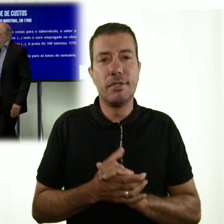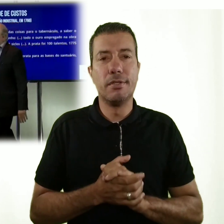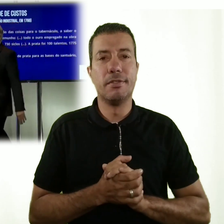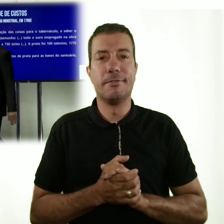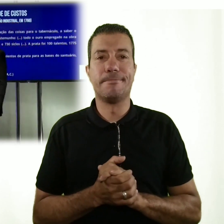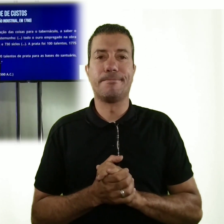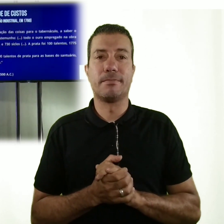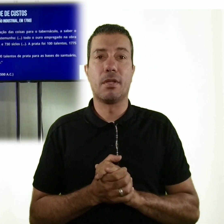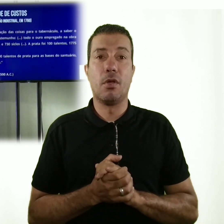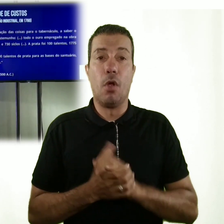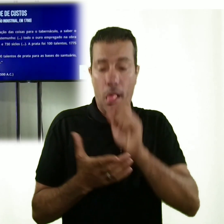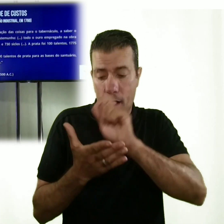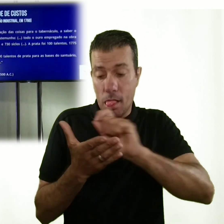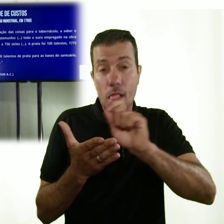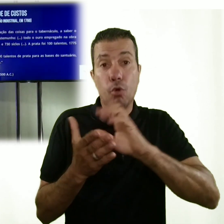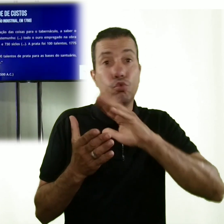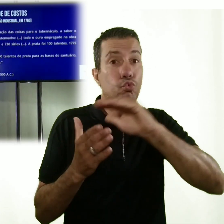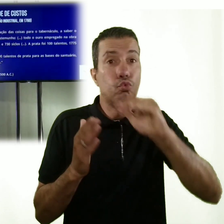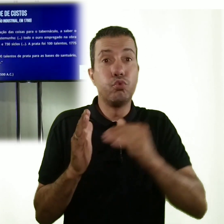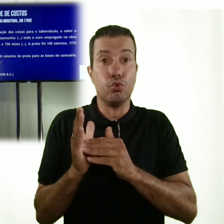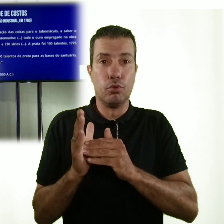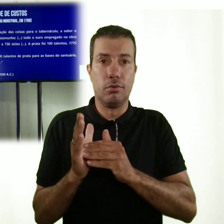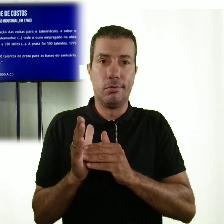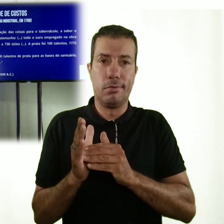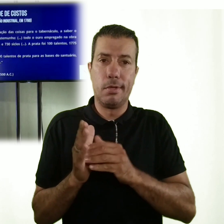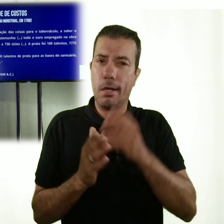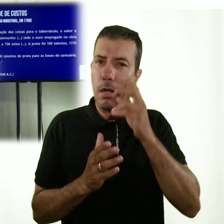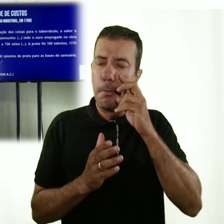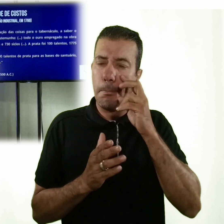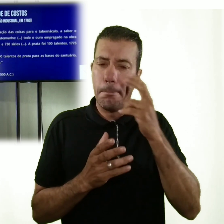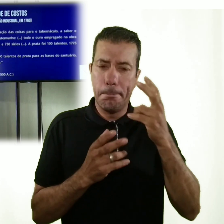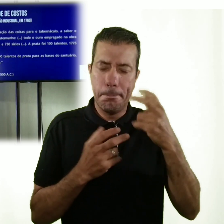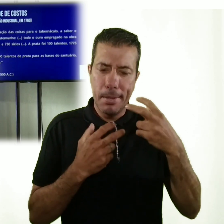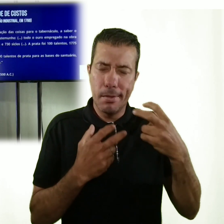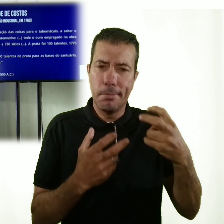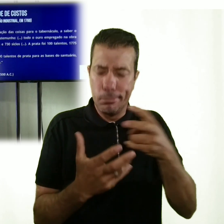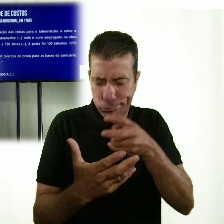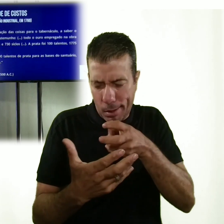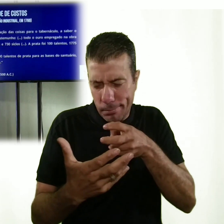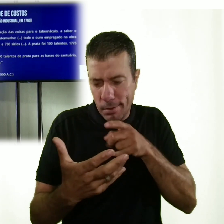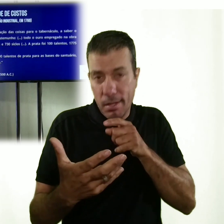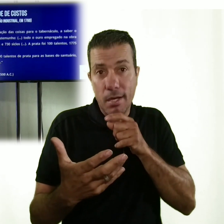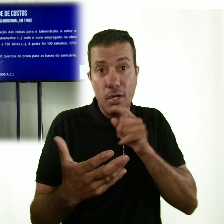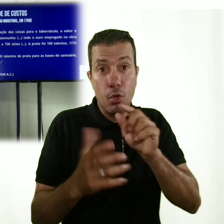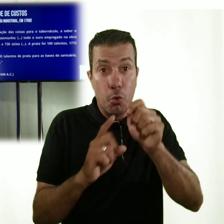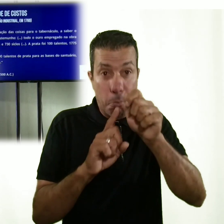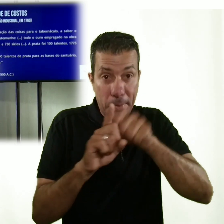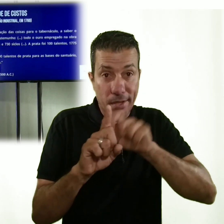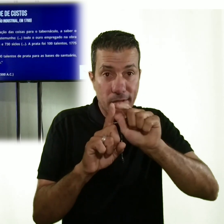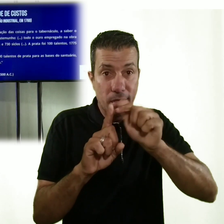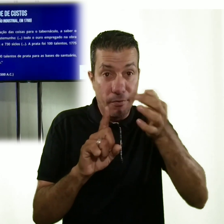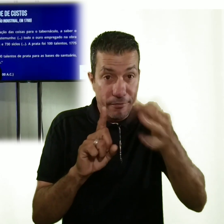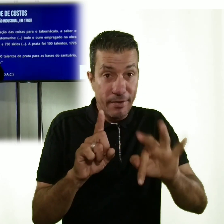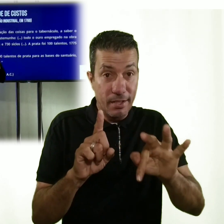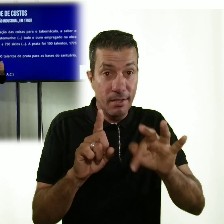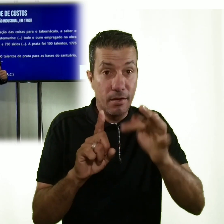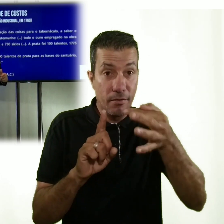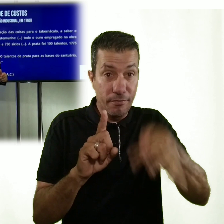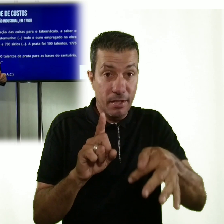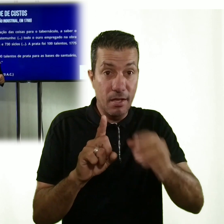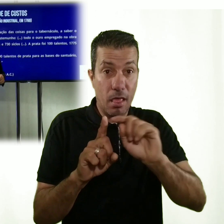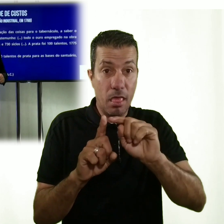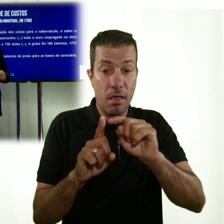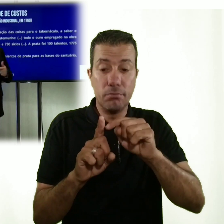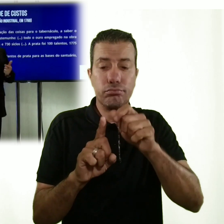Começou a tomar nota. E ele começou a perceber, depois, quando terminava o mês, ele analisava os gastos que ele tinha. E ele